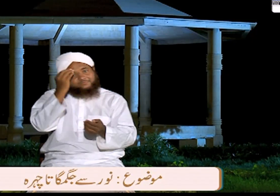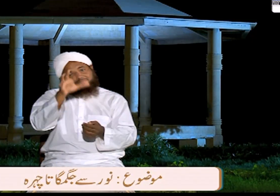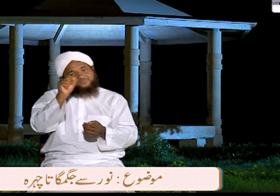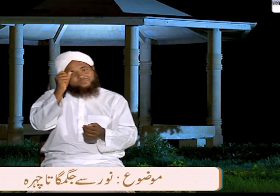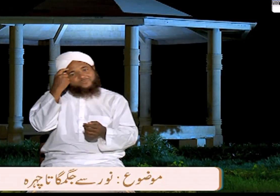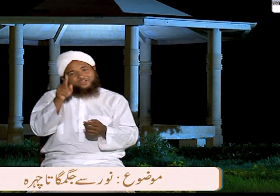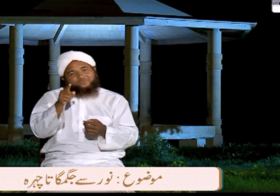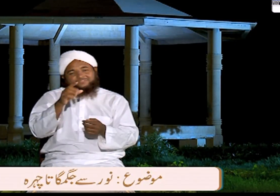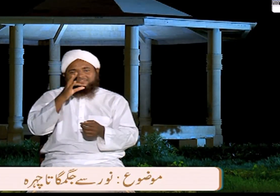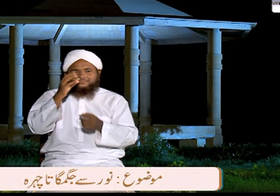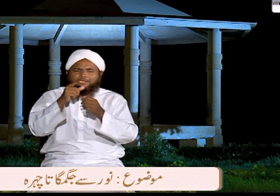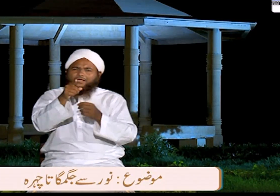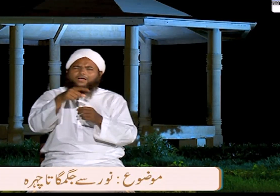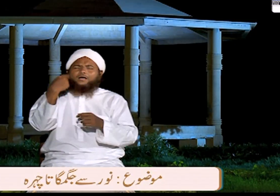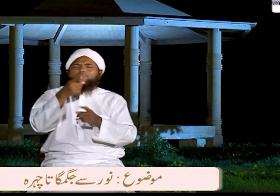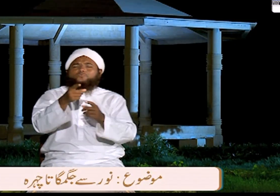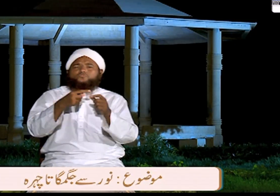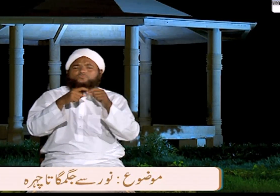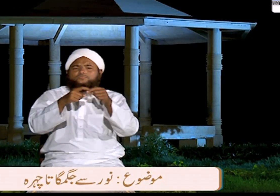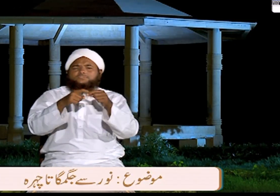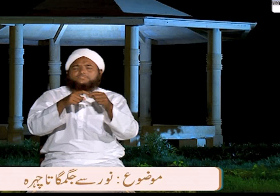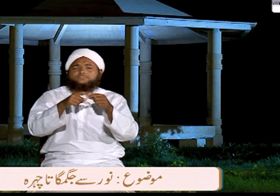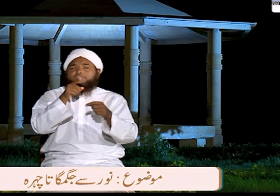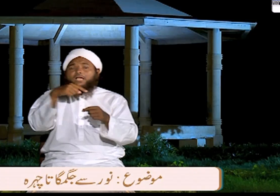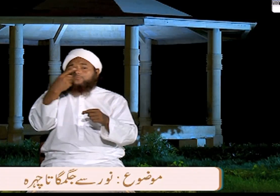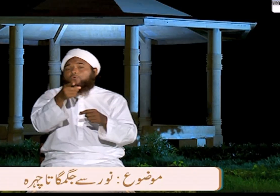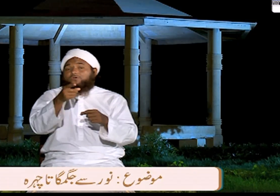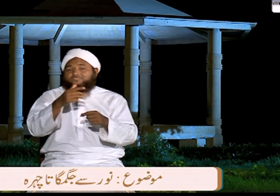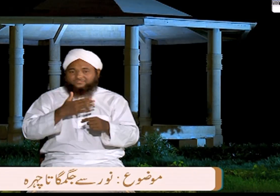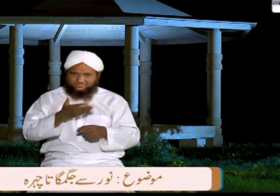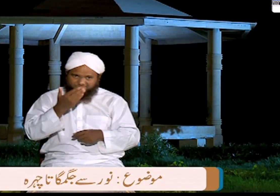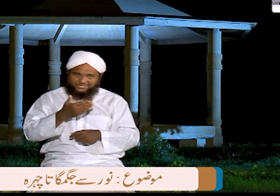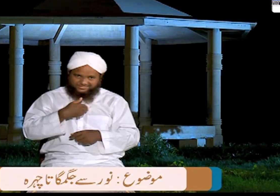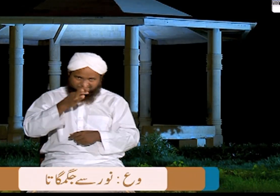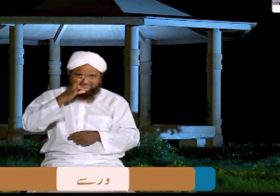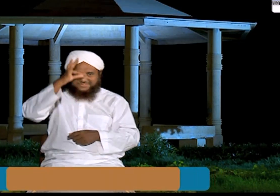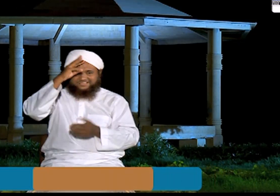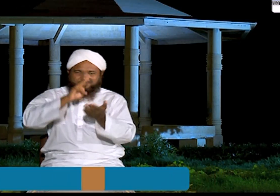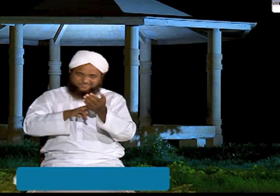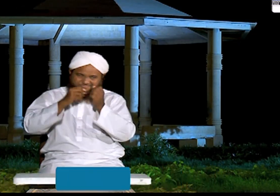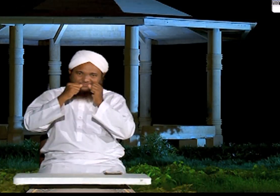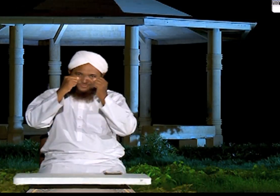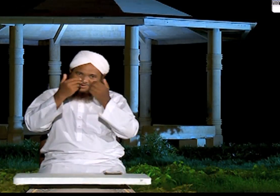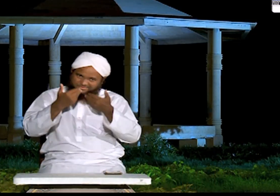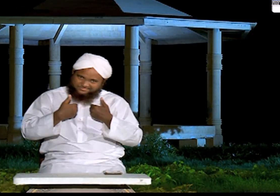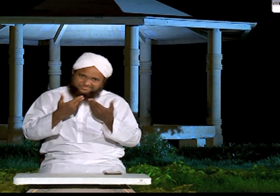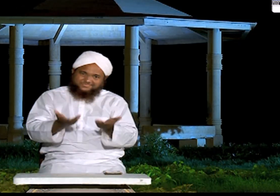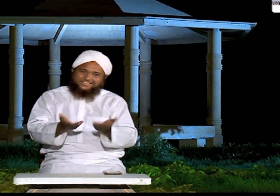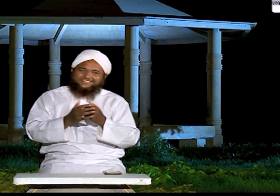ارز کی آپ کون ہیں فرمایا میں ہی محمد ہوں خط لاؤ یہ سن کر ابو لیلہ انساری نے اپنا